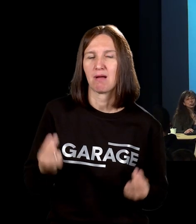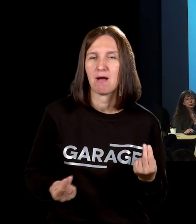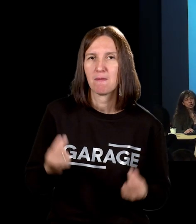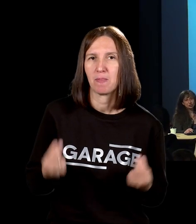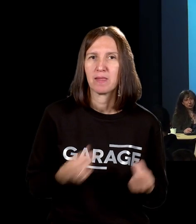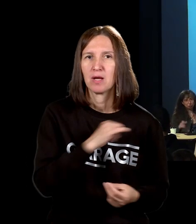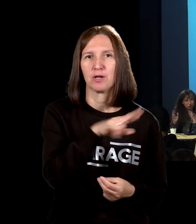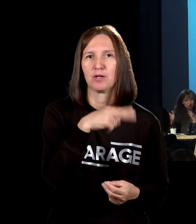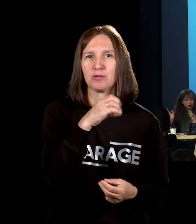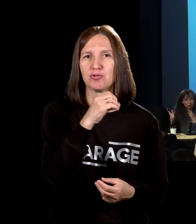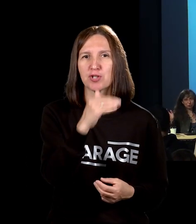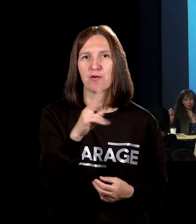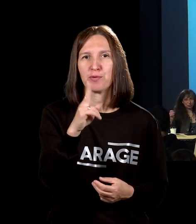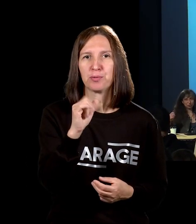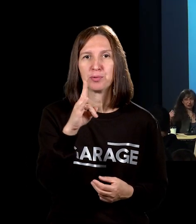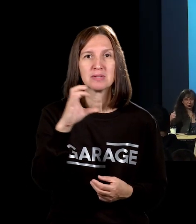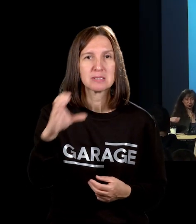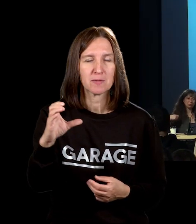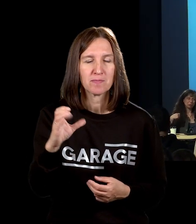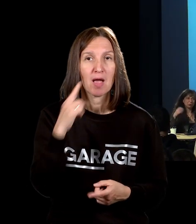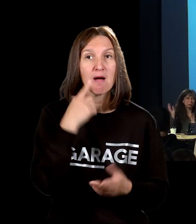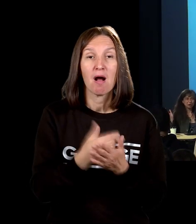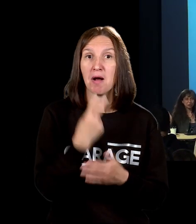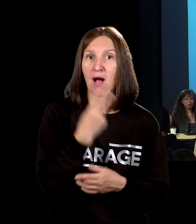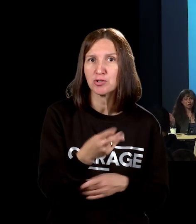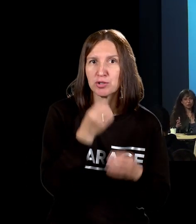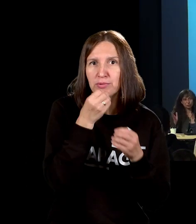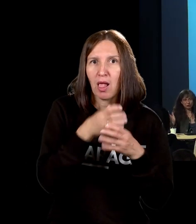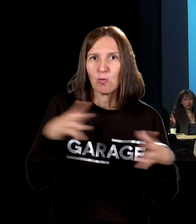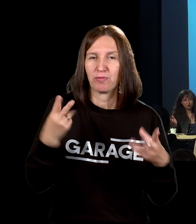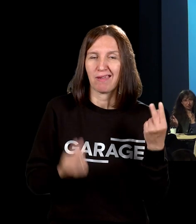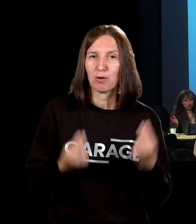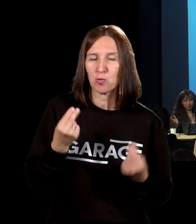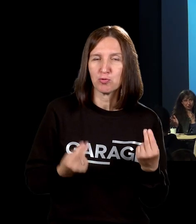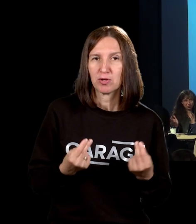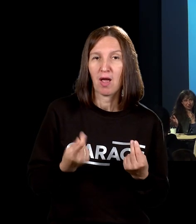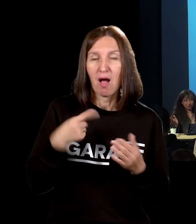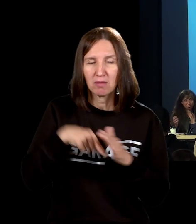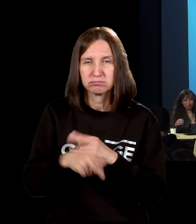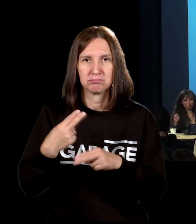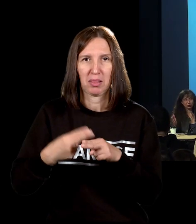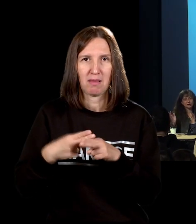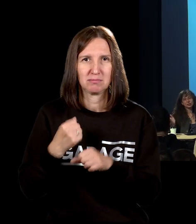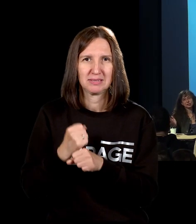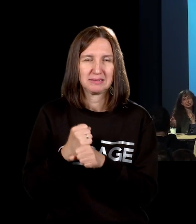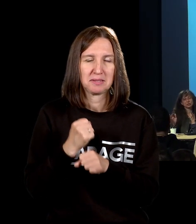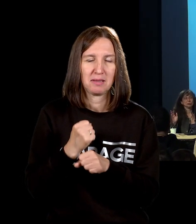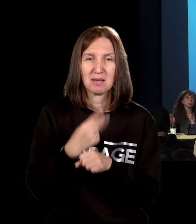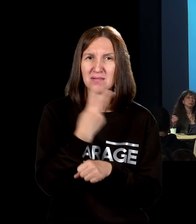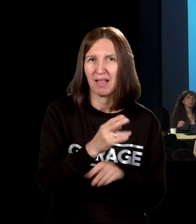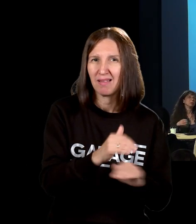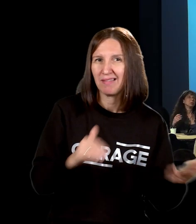у Джеффа Кунса, когда кажется, что это надувные игрушки, да, которые из титана на самом деле сделаны, кажется, что это